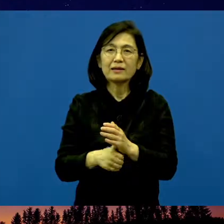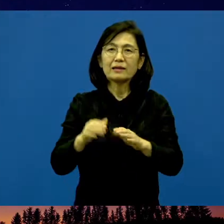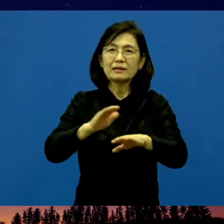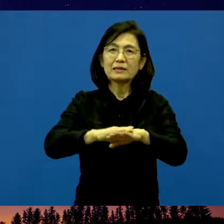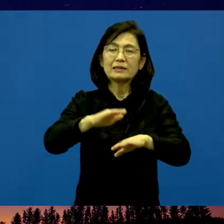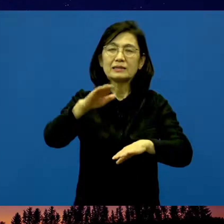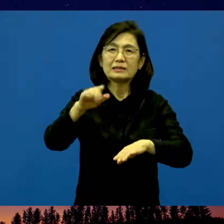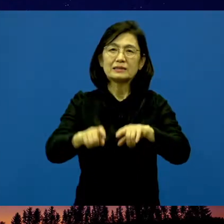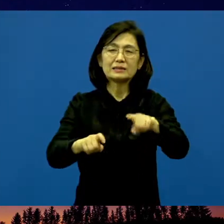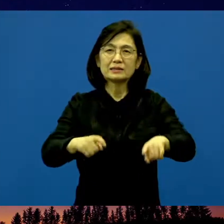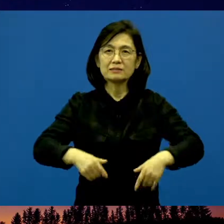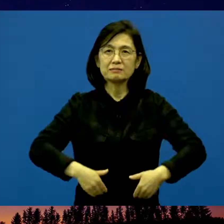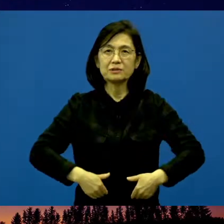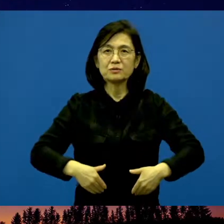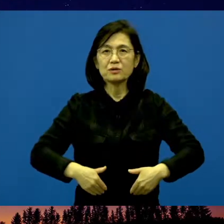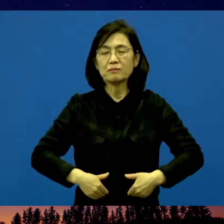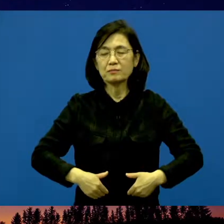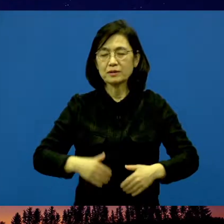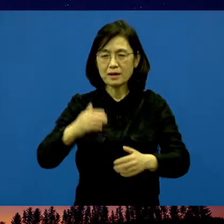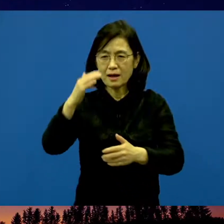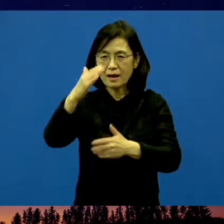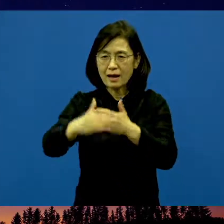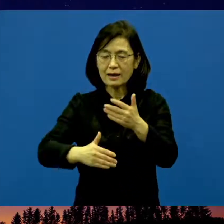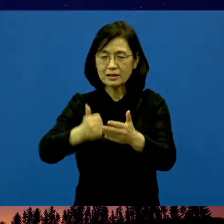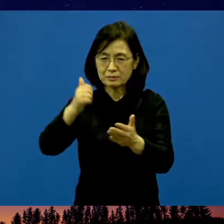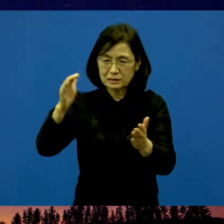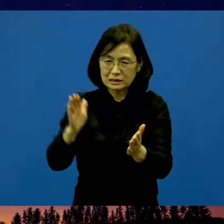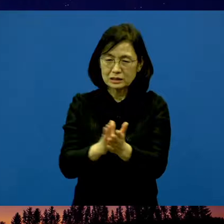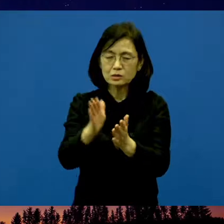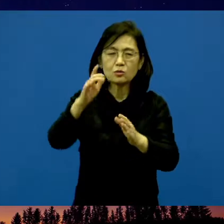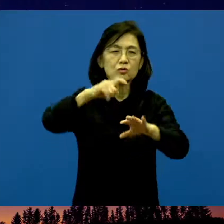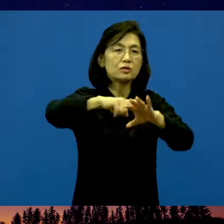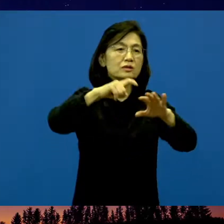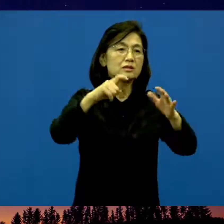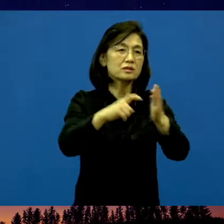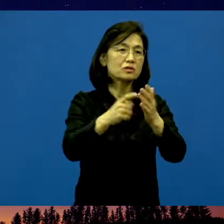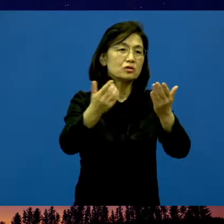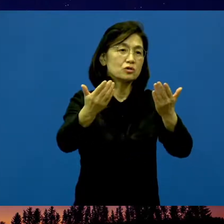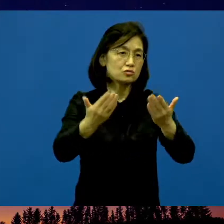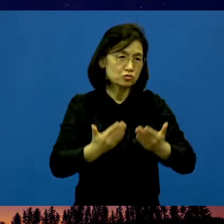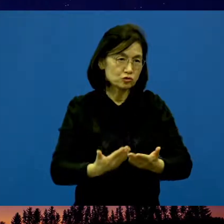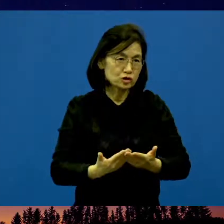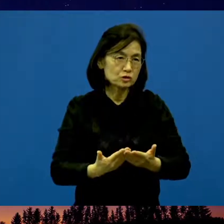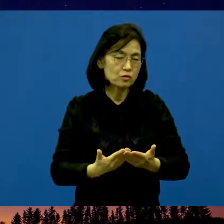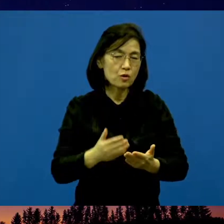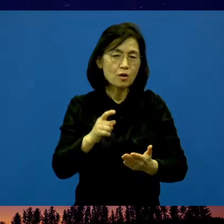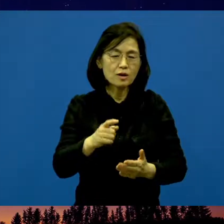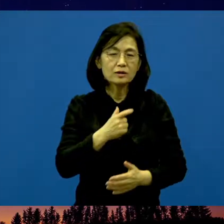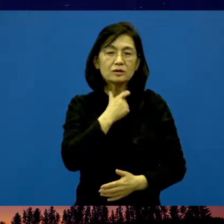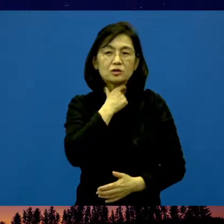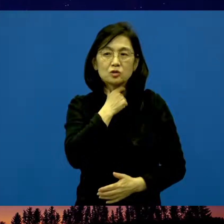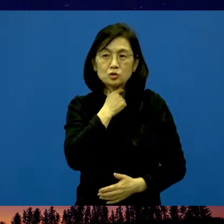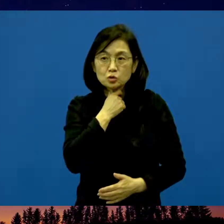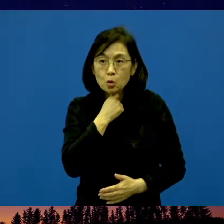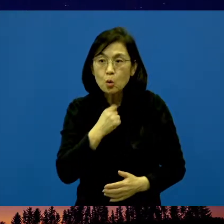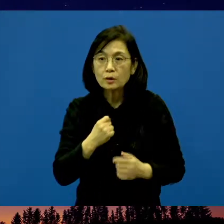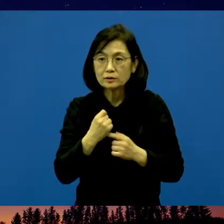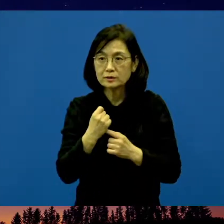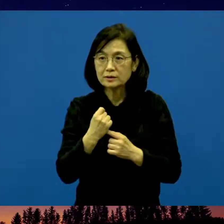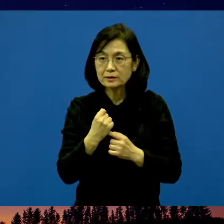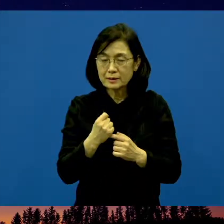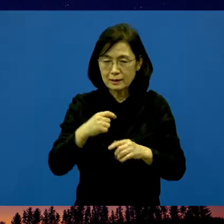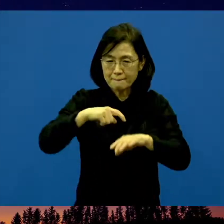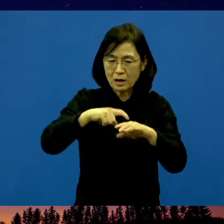하나님 우리 안에 거룩한 열망을 일으키시는 것입니다. 그리고 우리 하나님이 주신 그 소원은 우리 안에서 그냥 있는 게 아니라 자라간다는